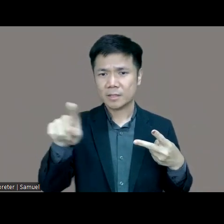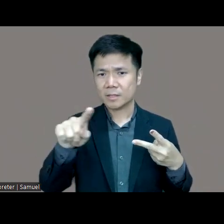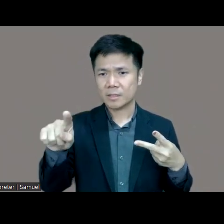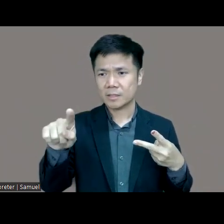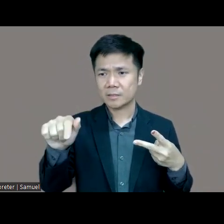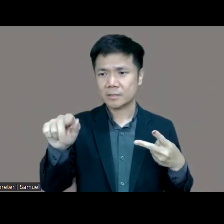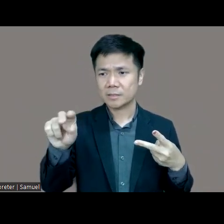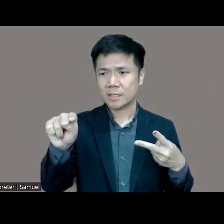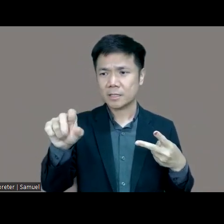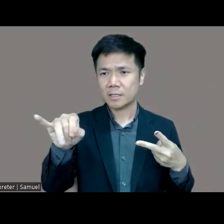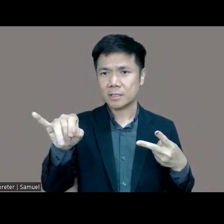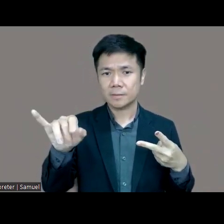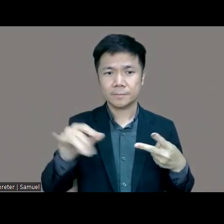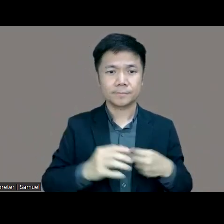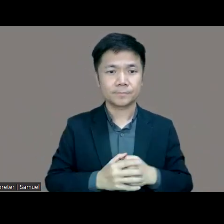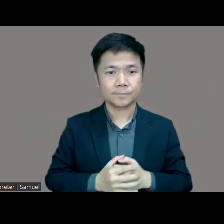Arachid, notre